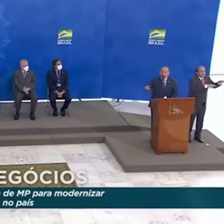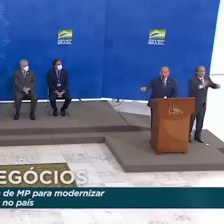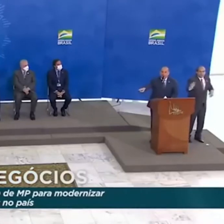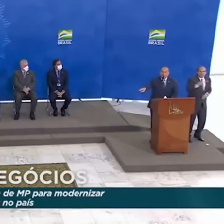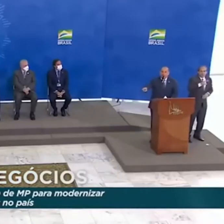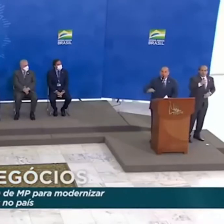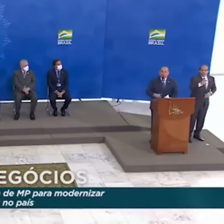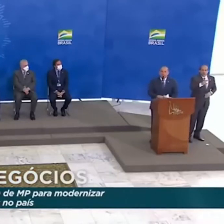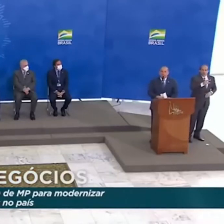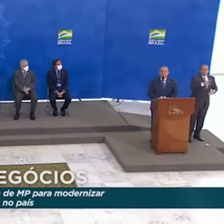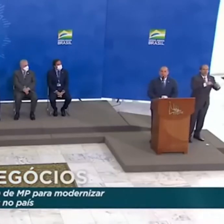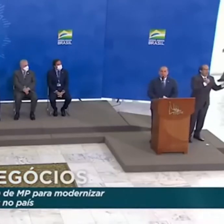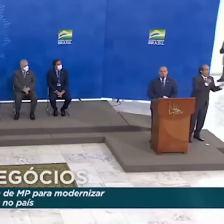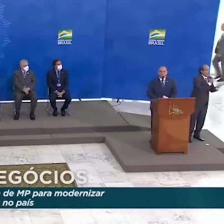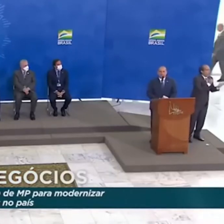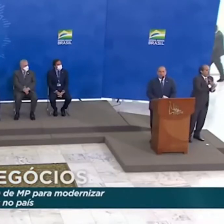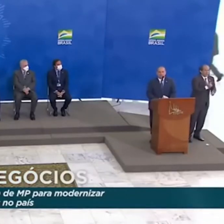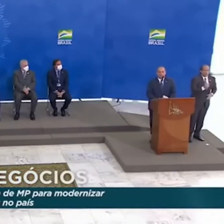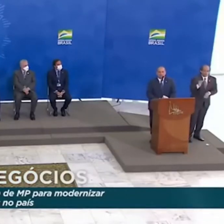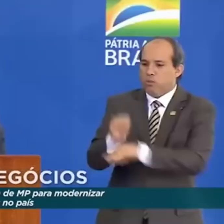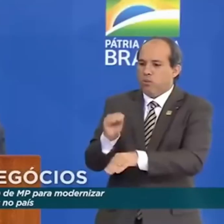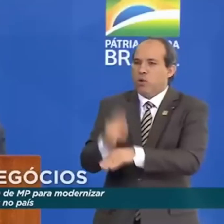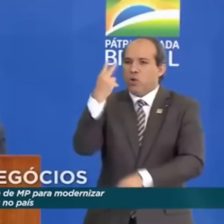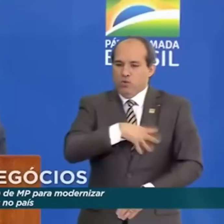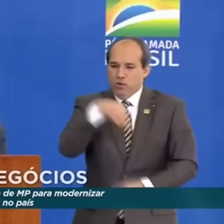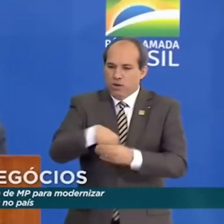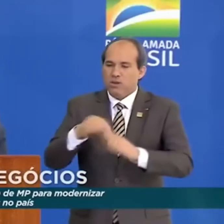de comida para aquelas duas crianças que estavam naquela casa.